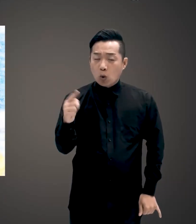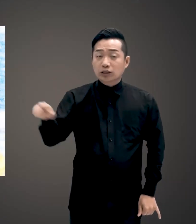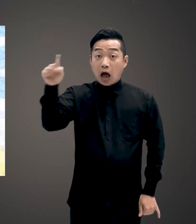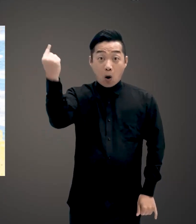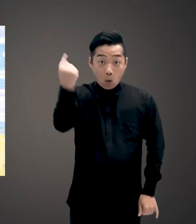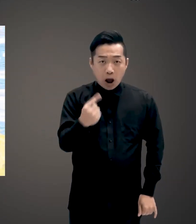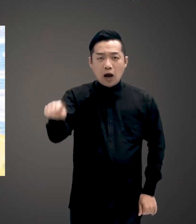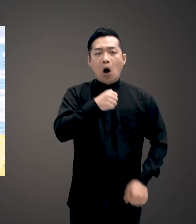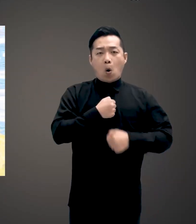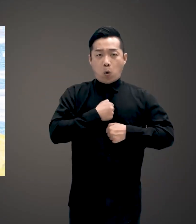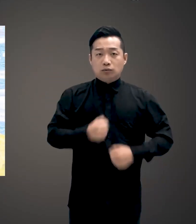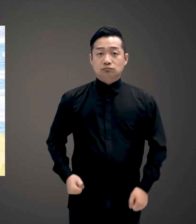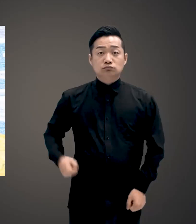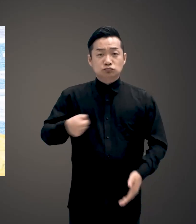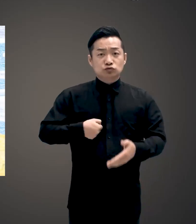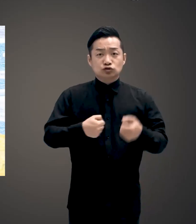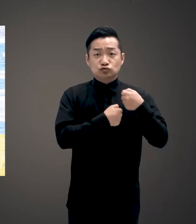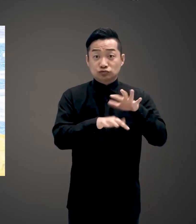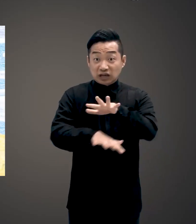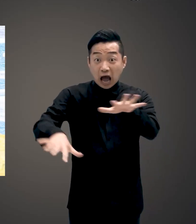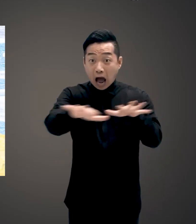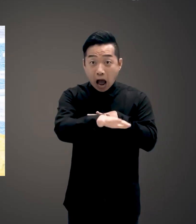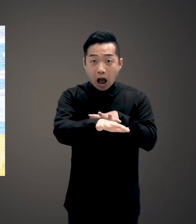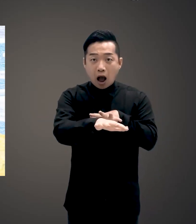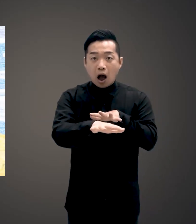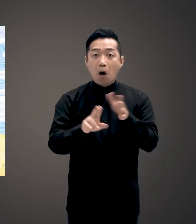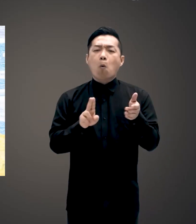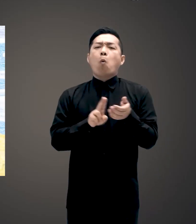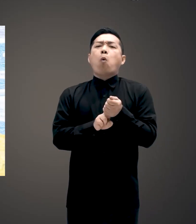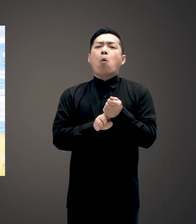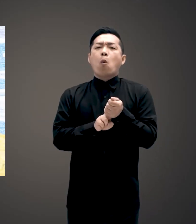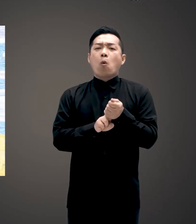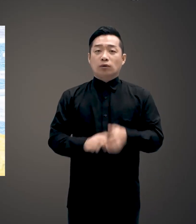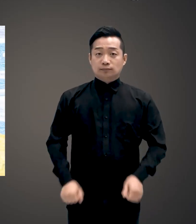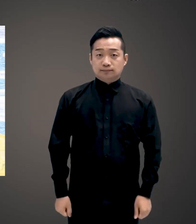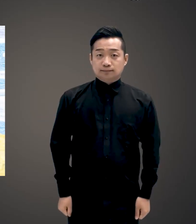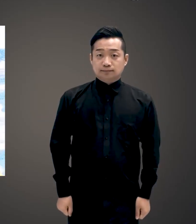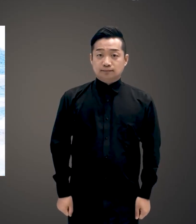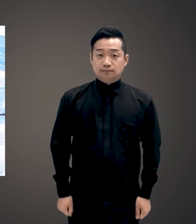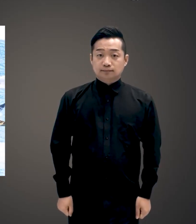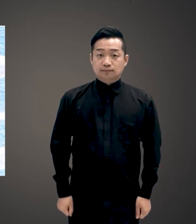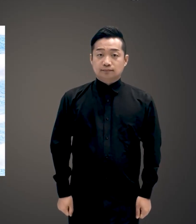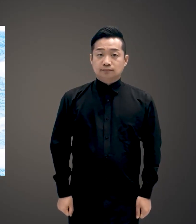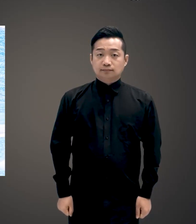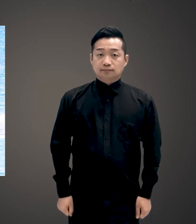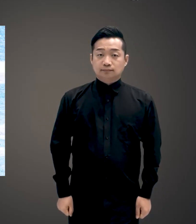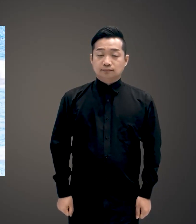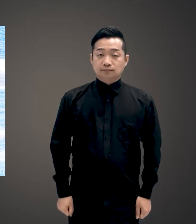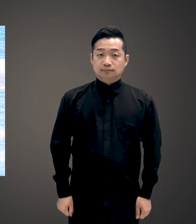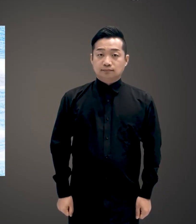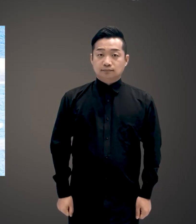조심해. 용기 넘치던 군사들은 일제히 몸을 숨기고